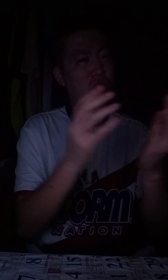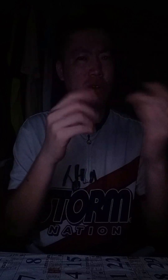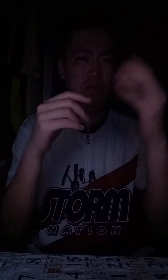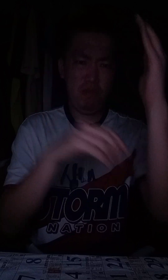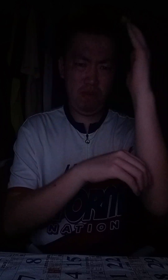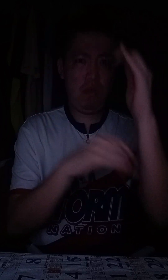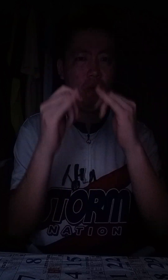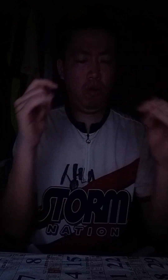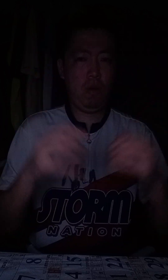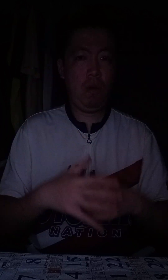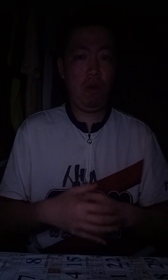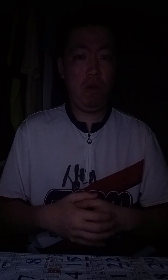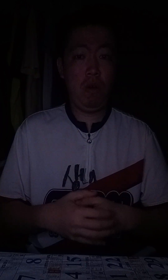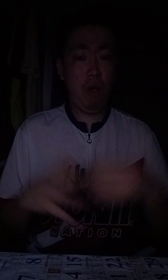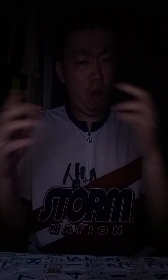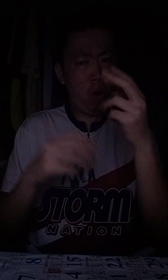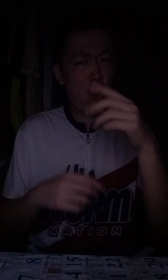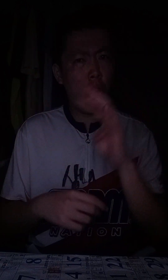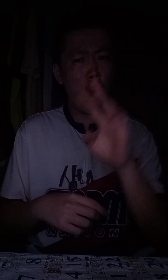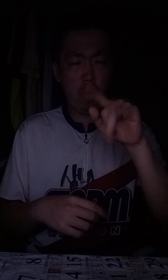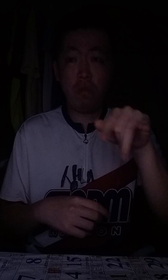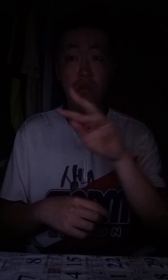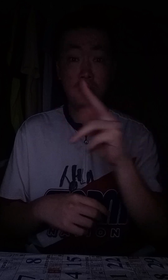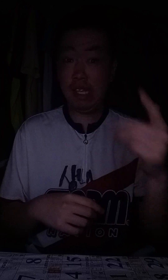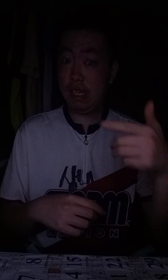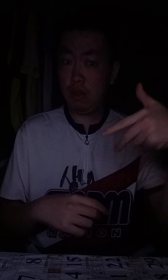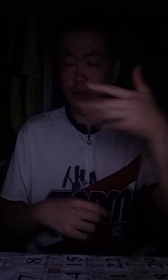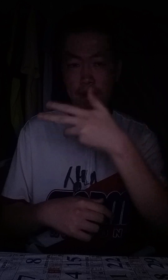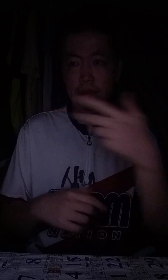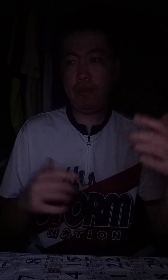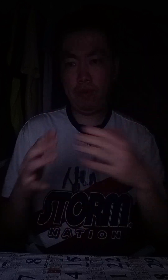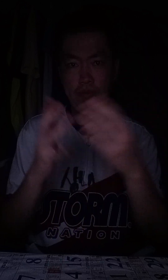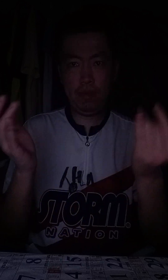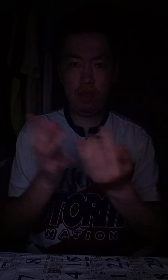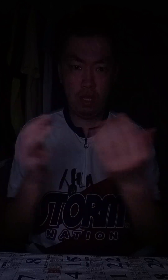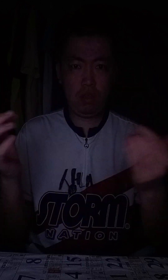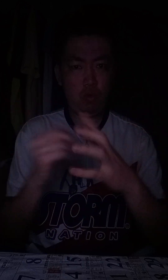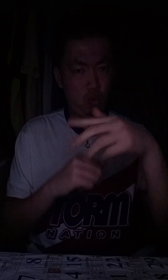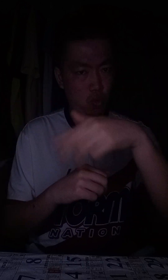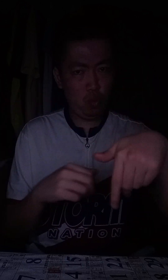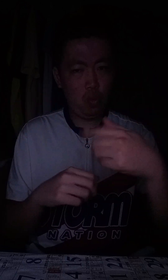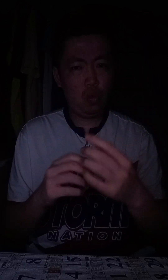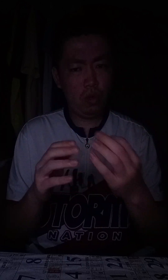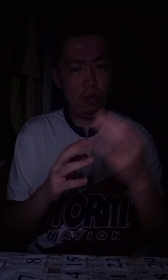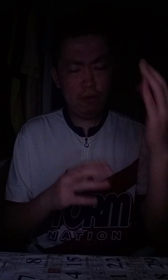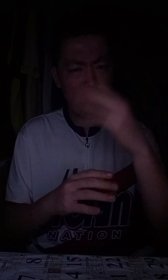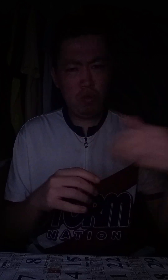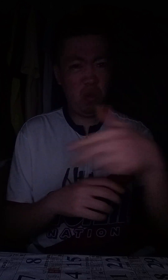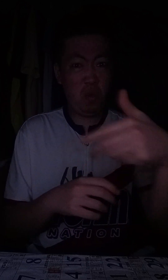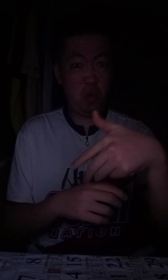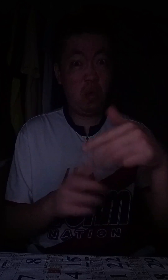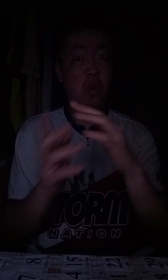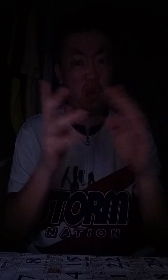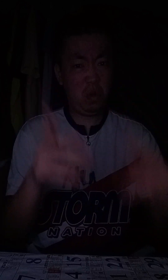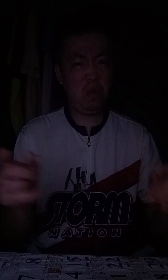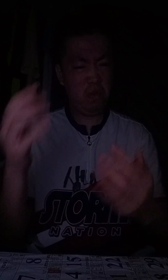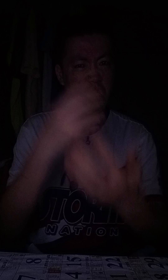멈춰섭니다. 어제 오후 5시쯤 제주시 애월읍의 한 도로에서 승용차가 도로 연석을 들이받은